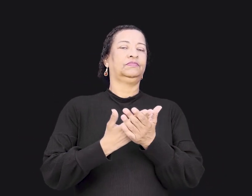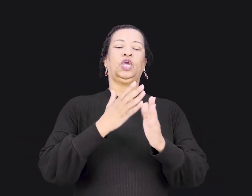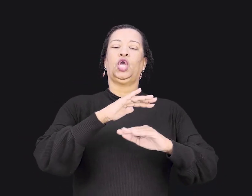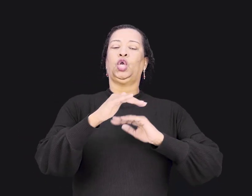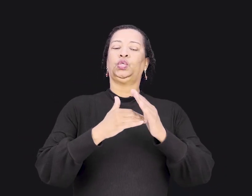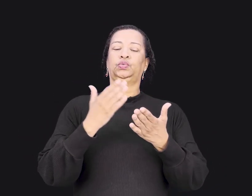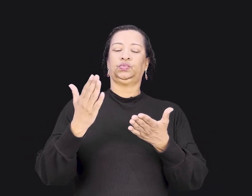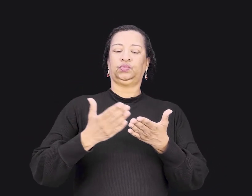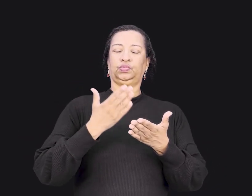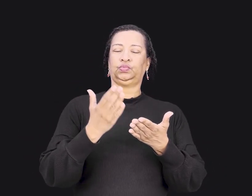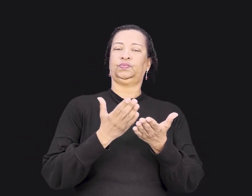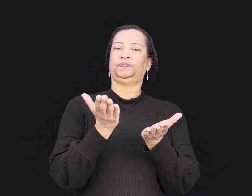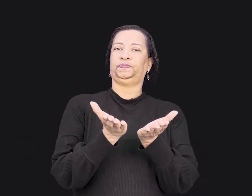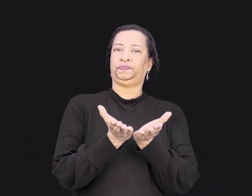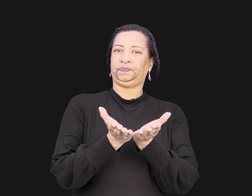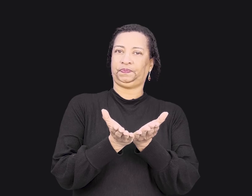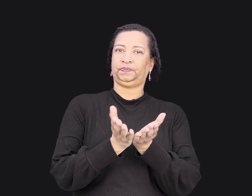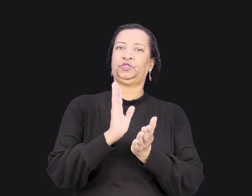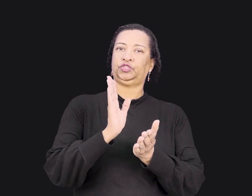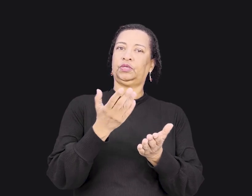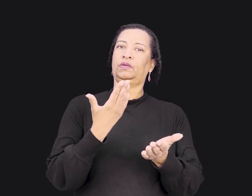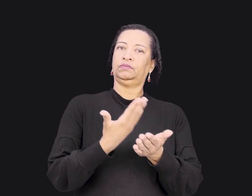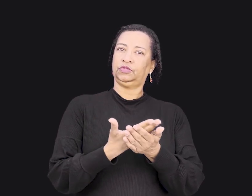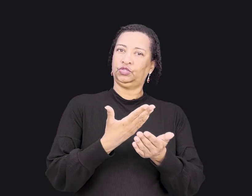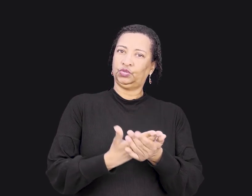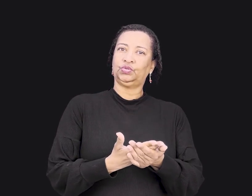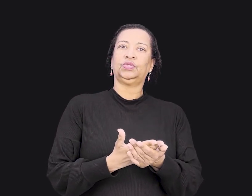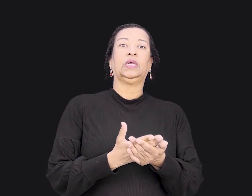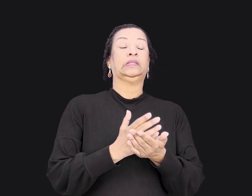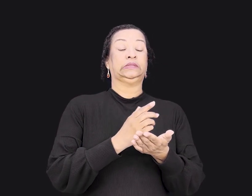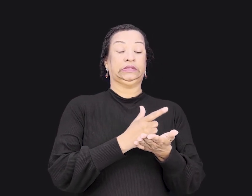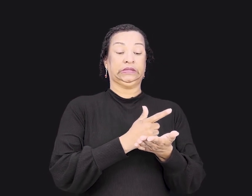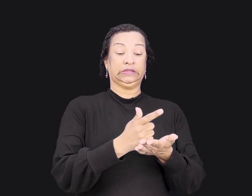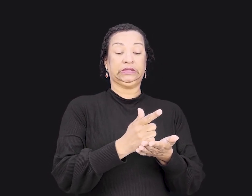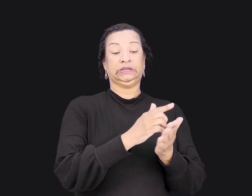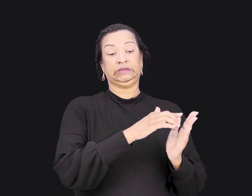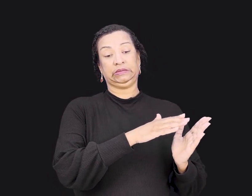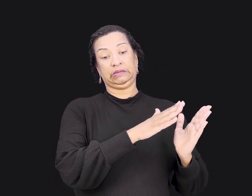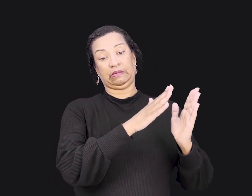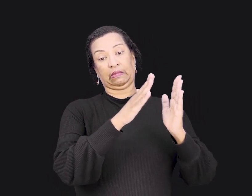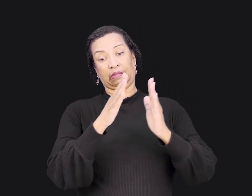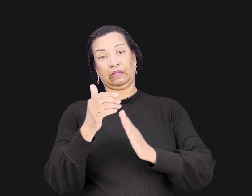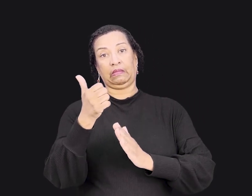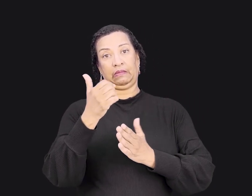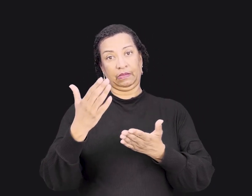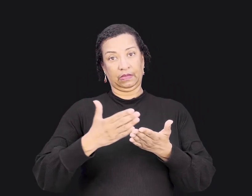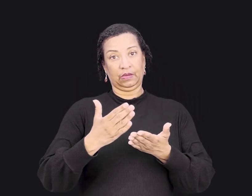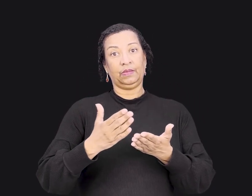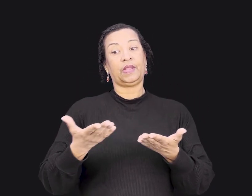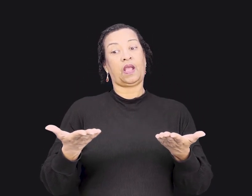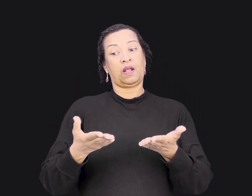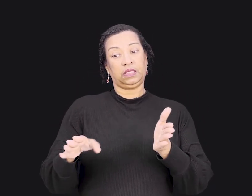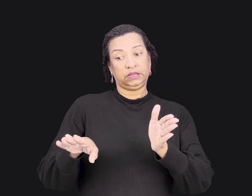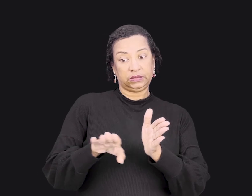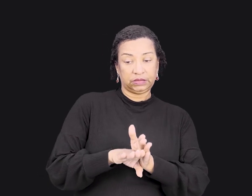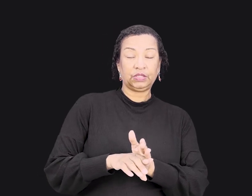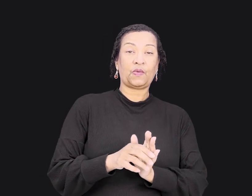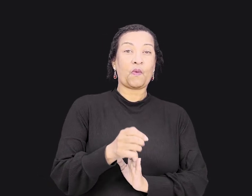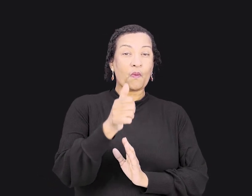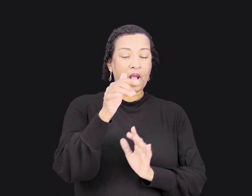todos os livros da Bíblia. Já estudamos desde o livro de Gênesis, o primeiro livro, e estamos chegando agora quase no